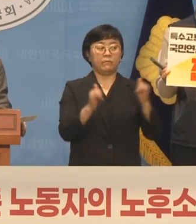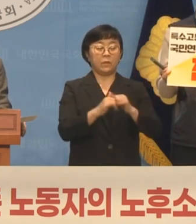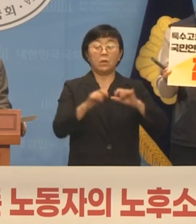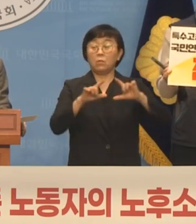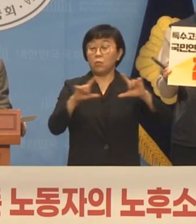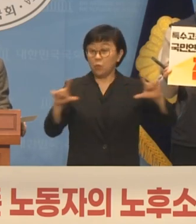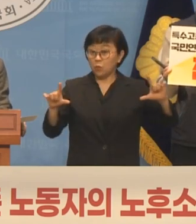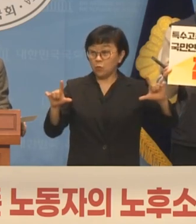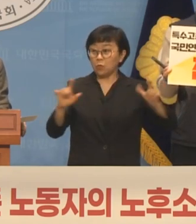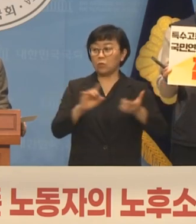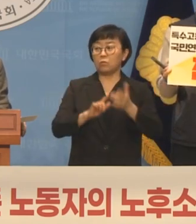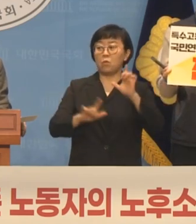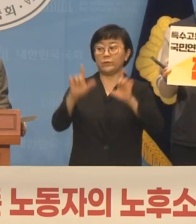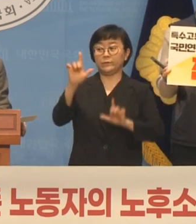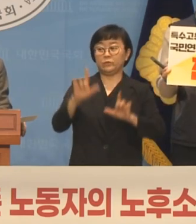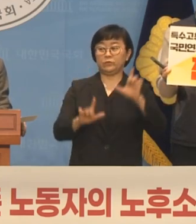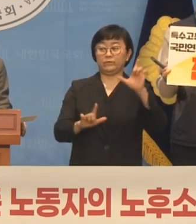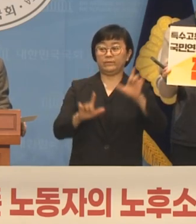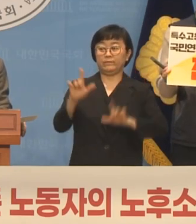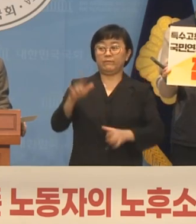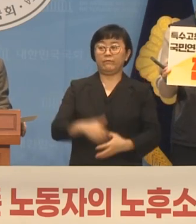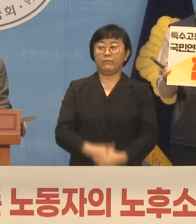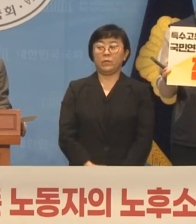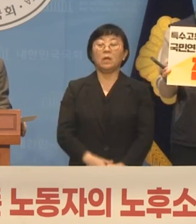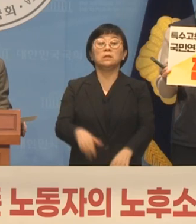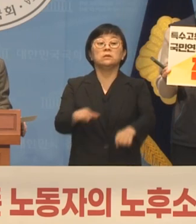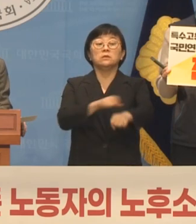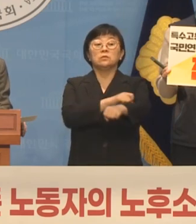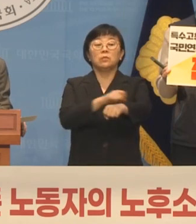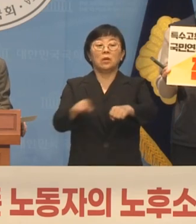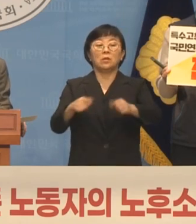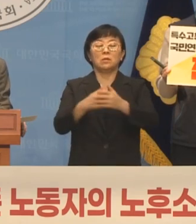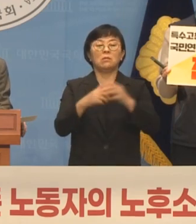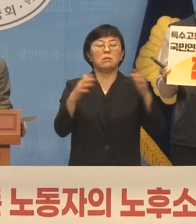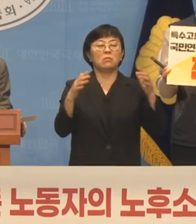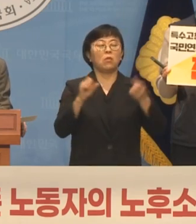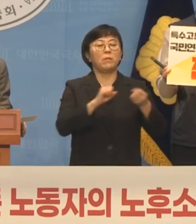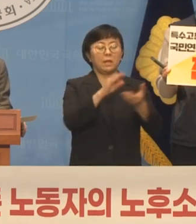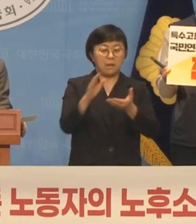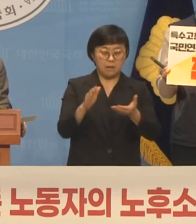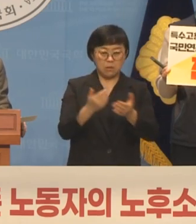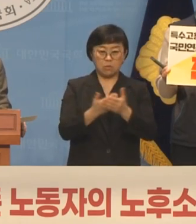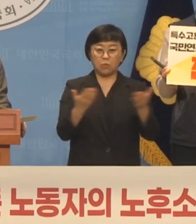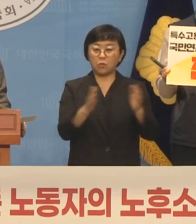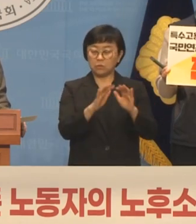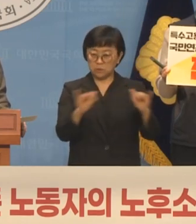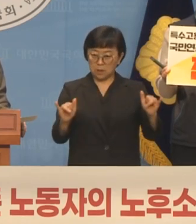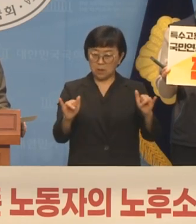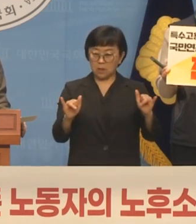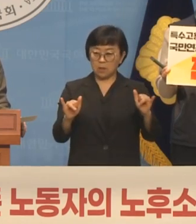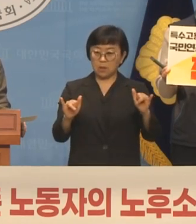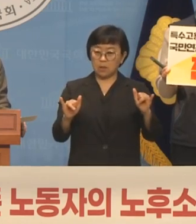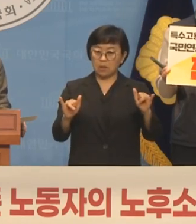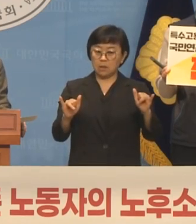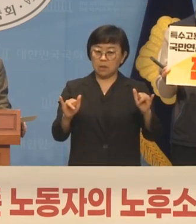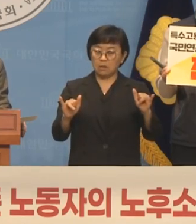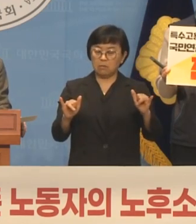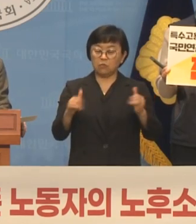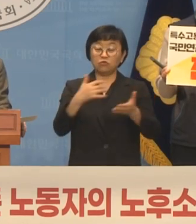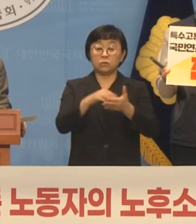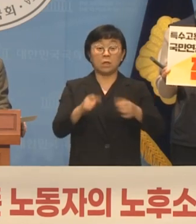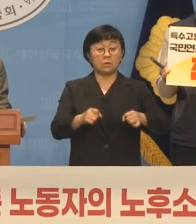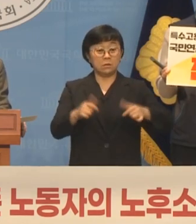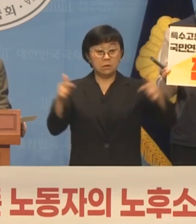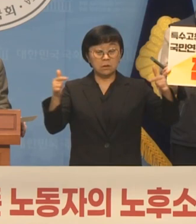보편적인 모습이 되고 있습니다. 특별히 플랫폼 노동자가 기하급수적으로 증가하고